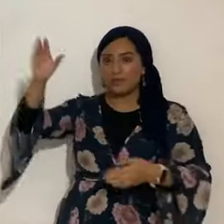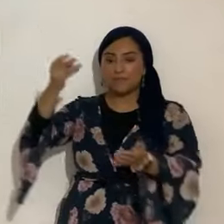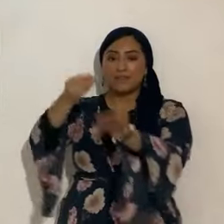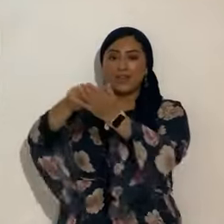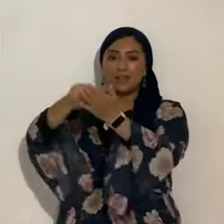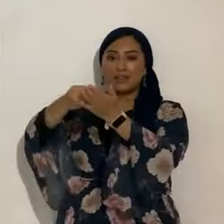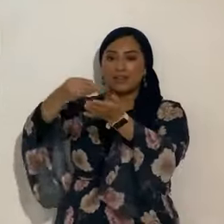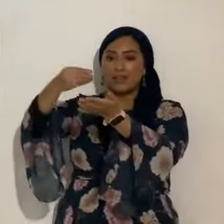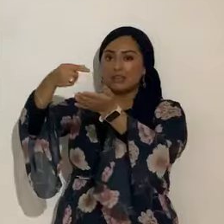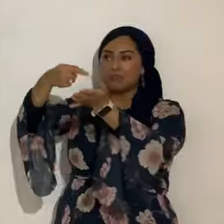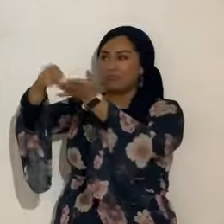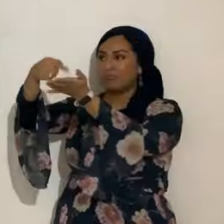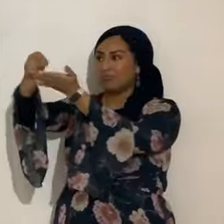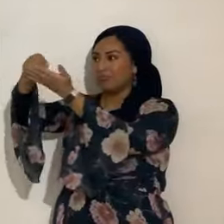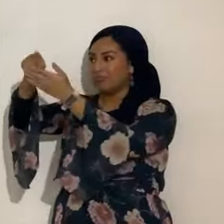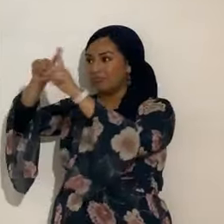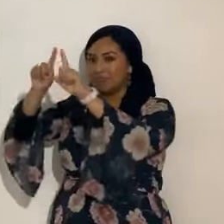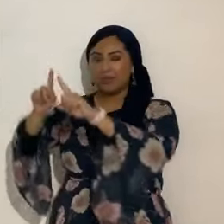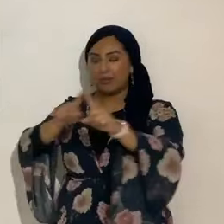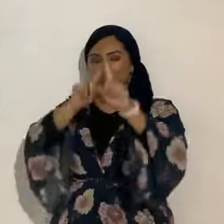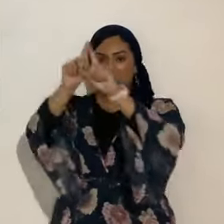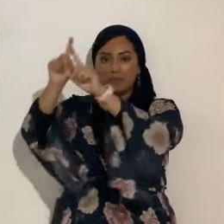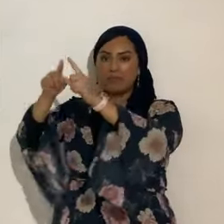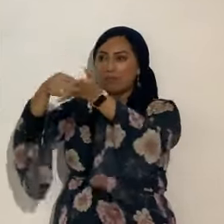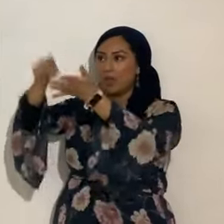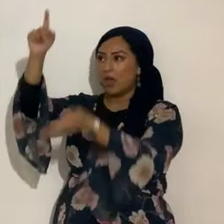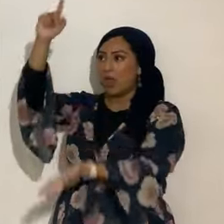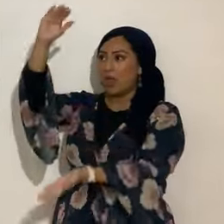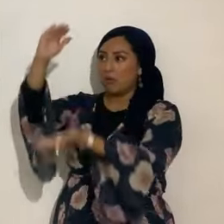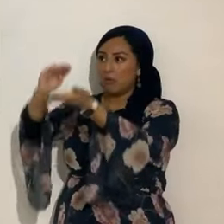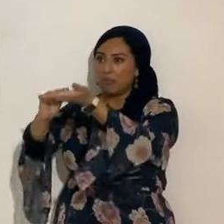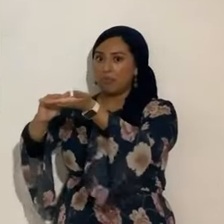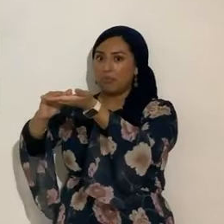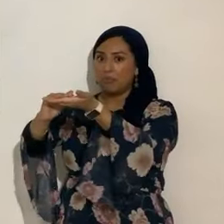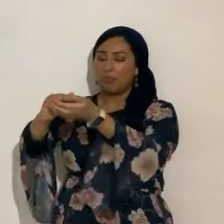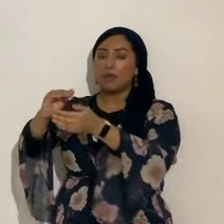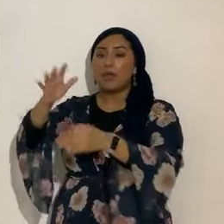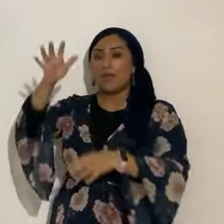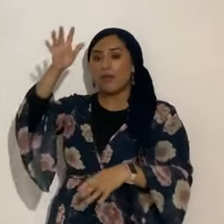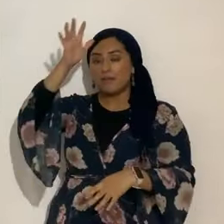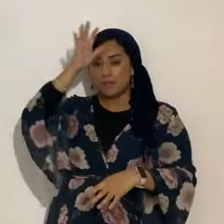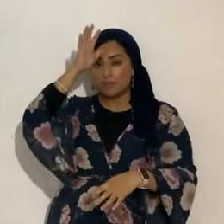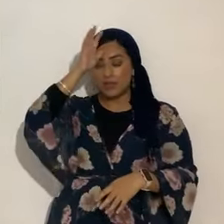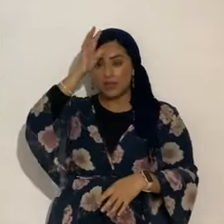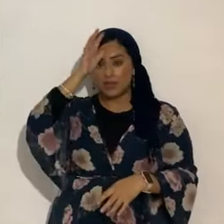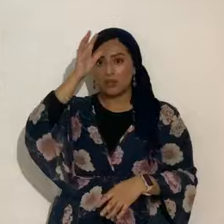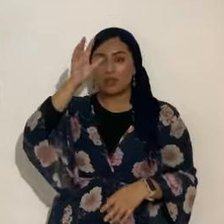con prostitutas y despilfarró la herencia. El Padre Eterno en